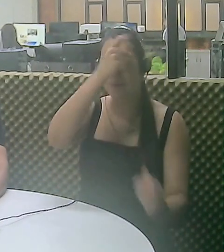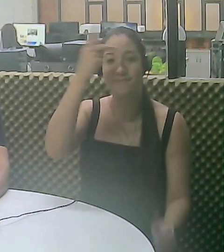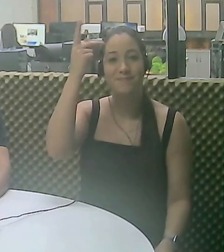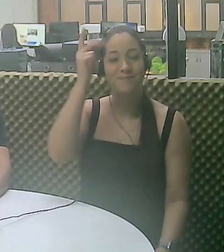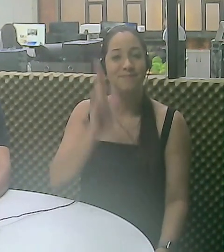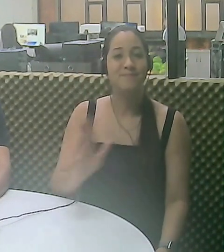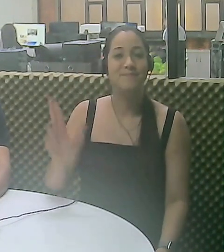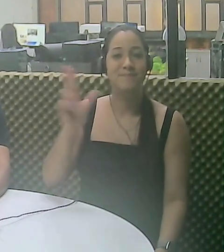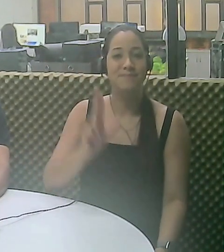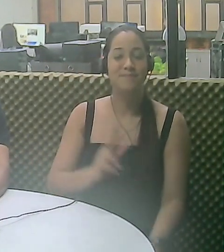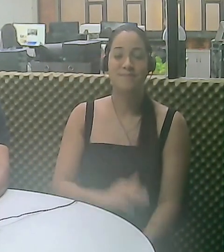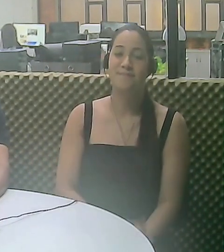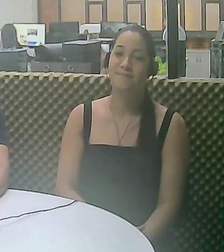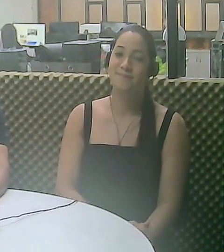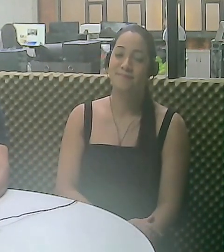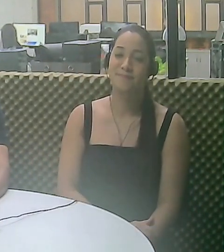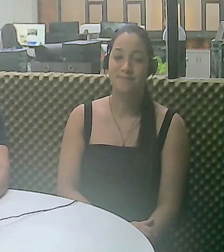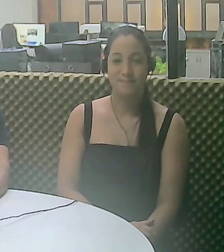de Uberlândia.